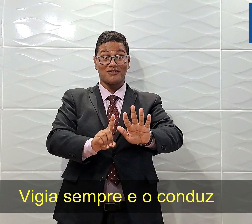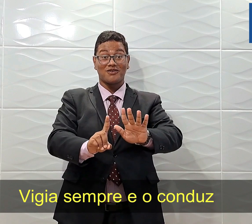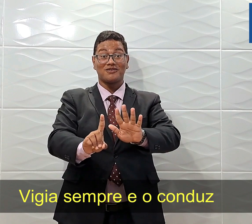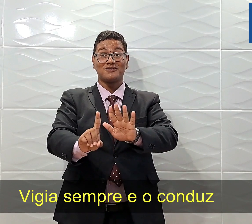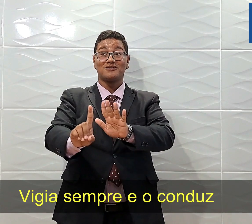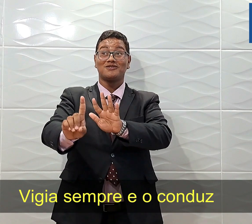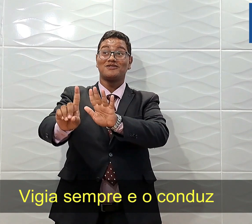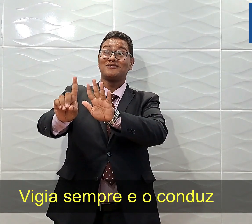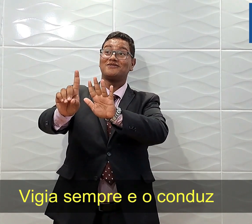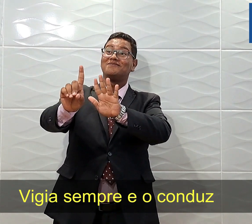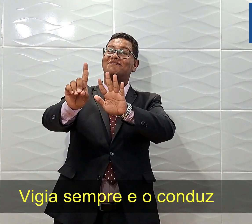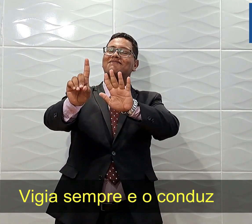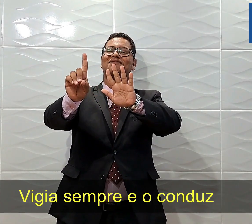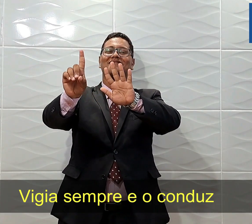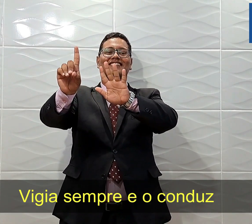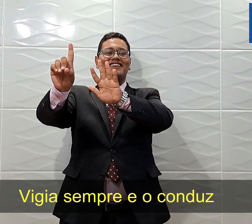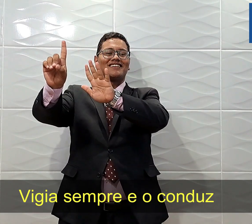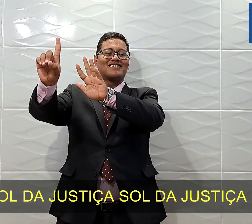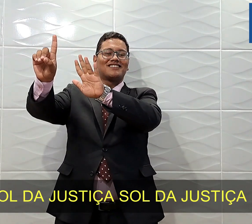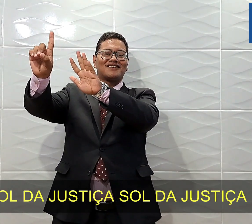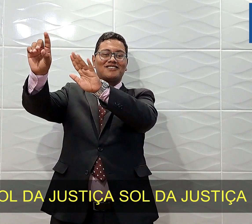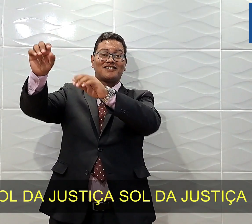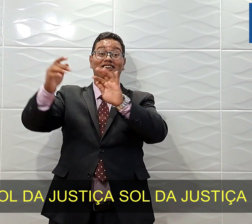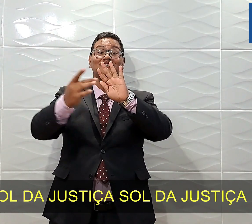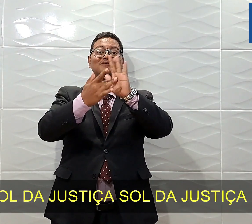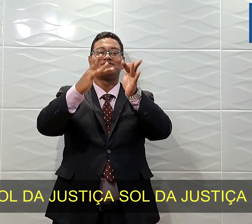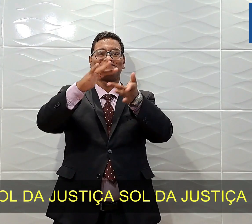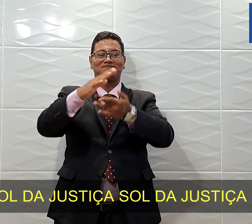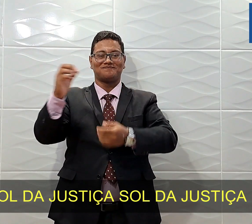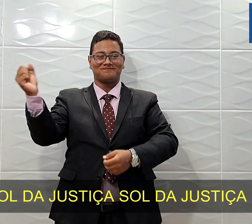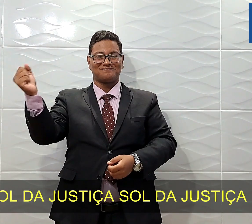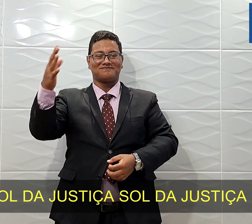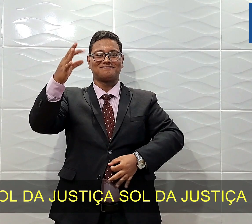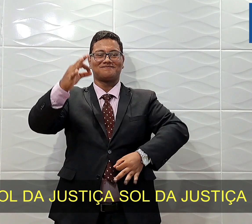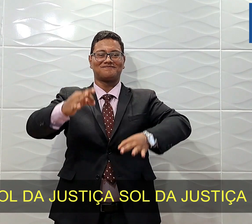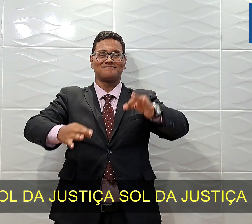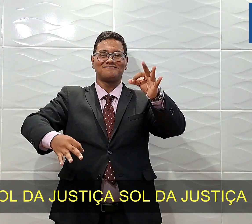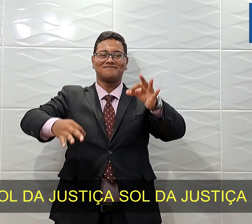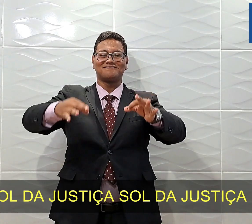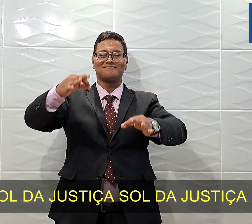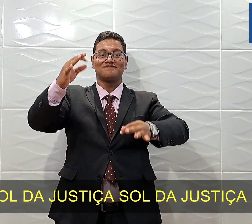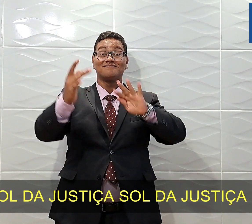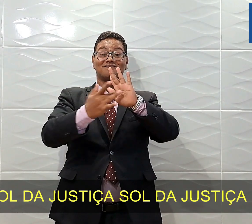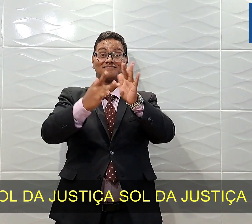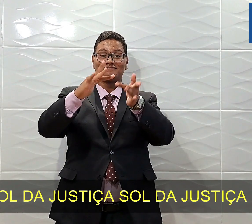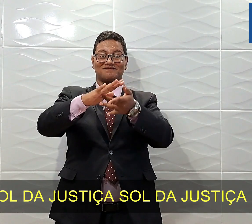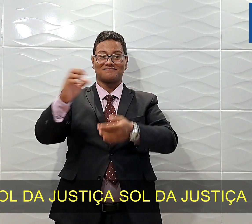conduz Sol da justiça, sol da